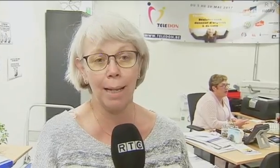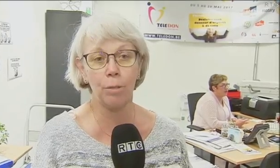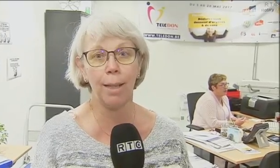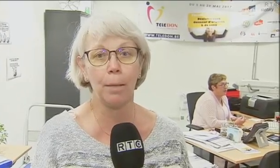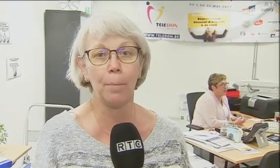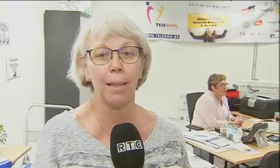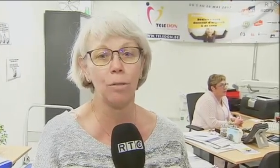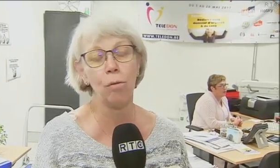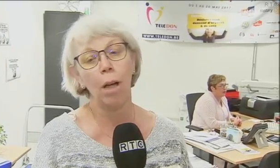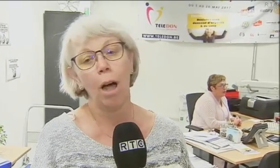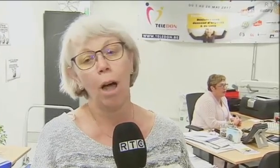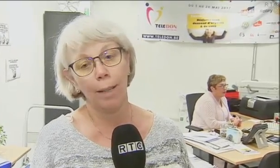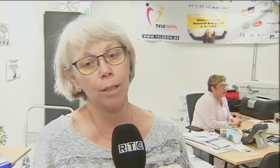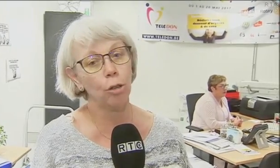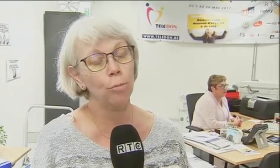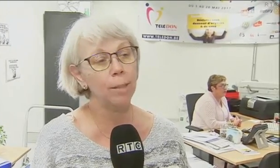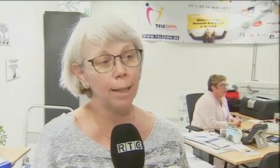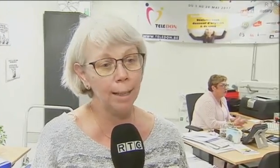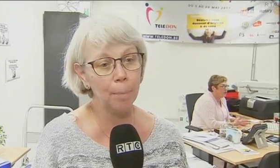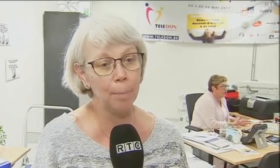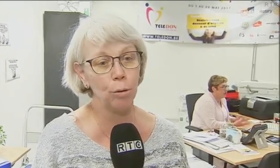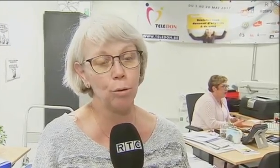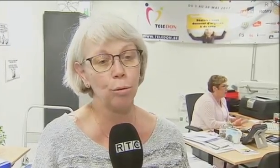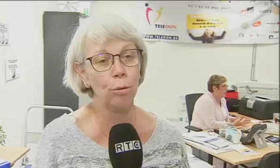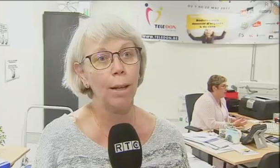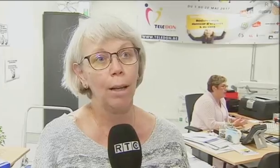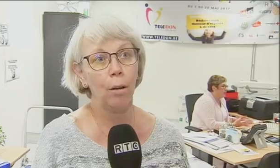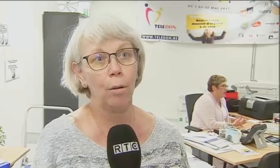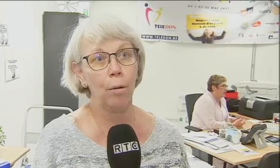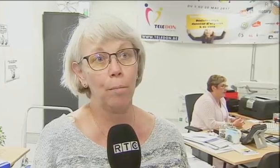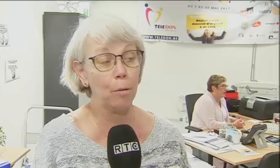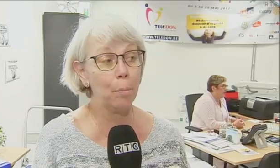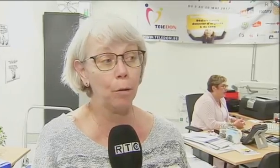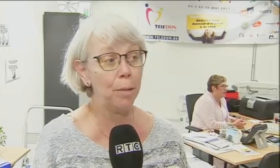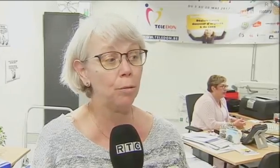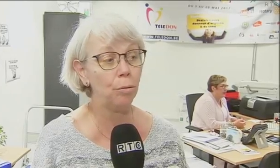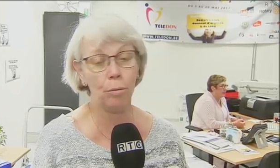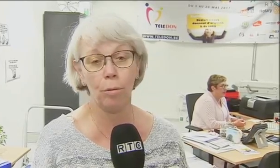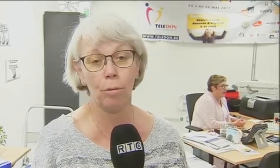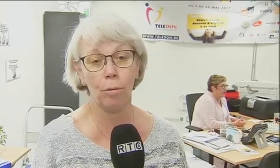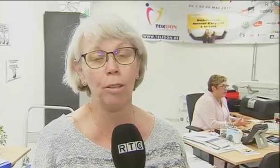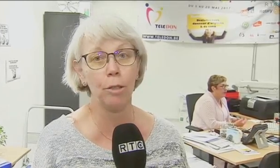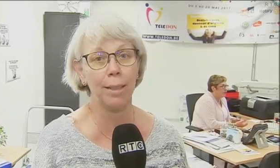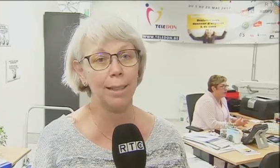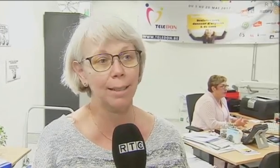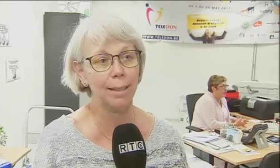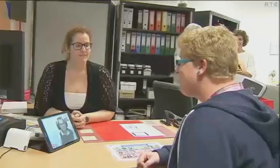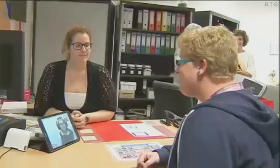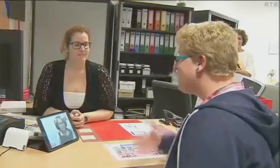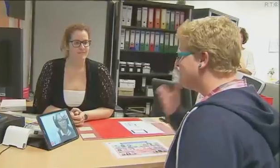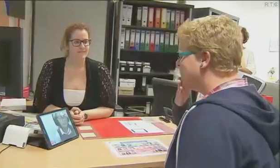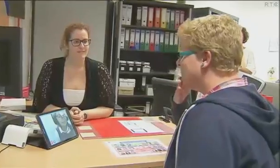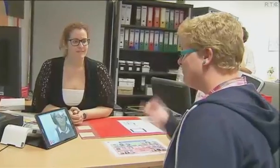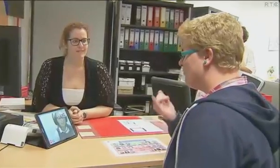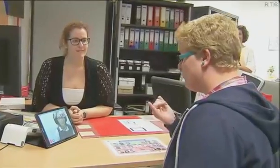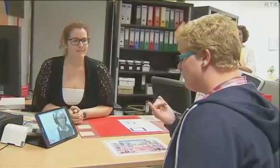pas présente, mais elle assure l'interprétation entre l'agent communal et la personne sourde par le biais d'une connexion